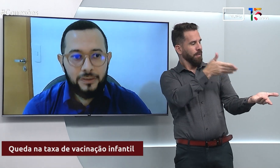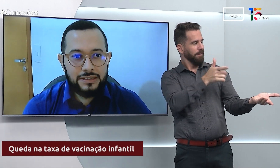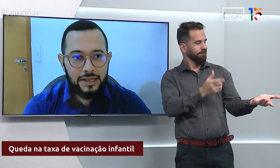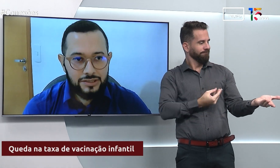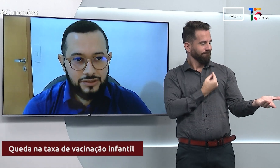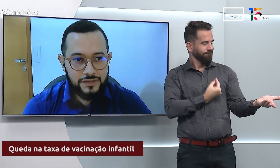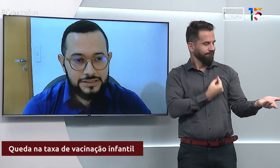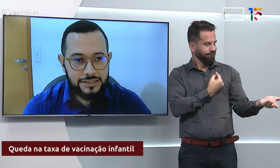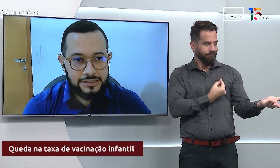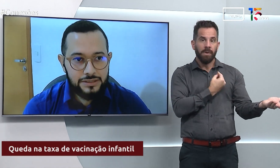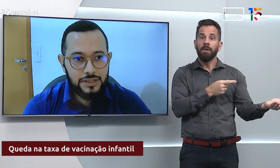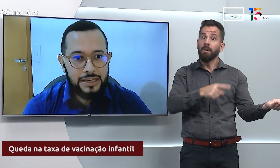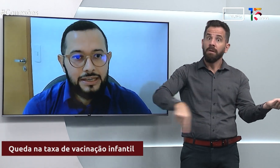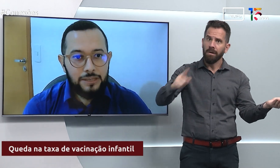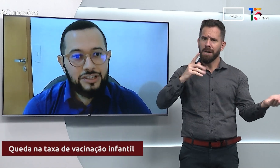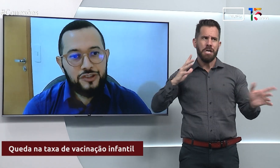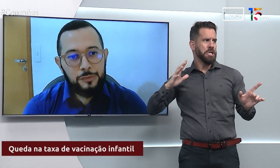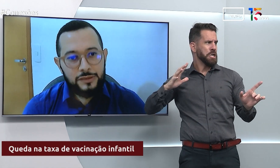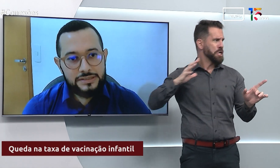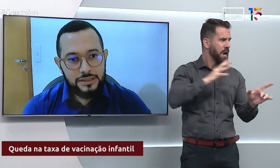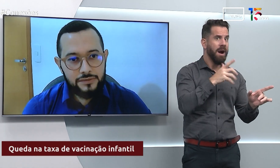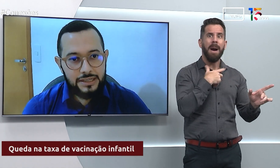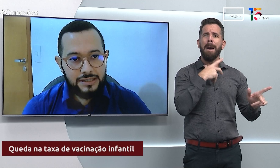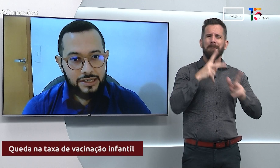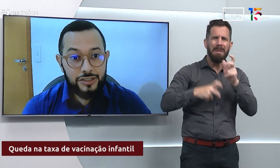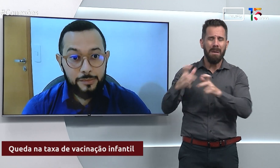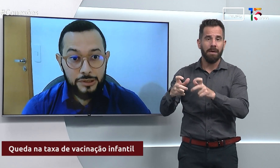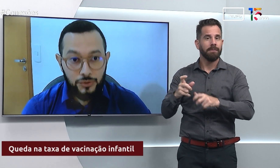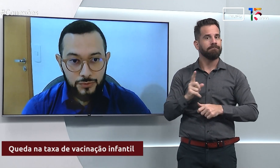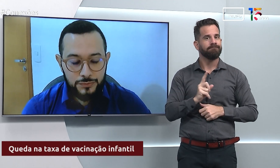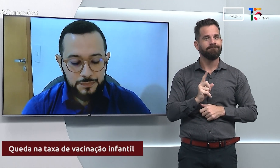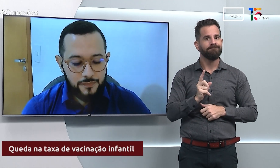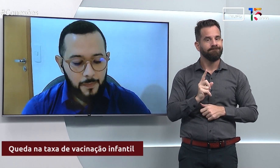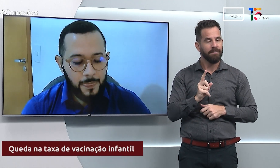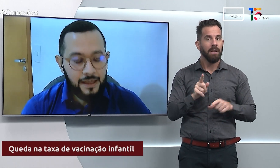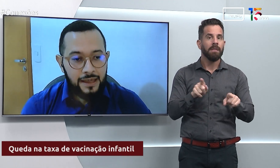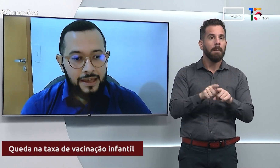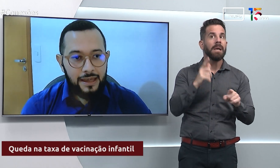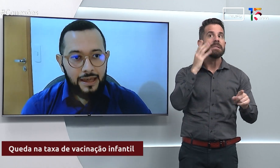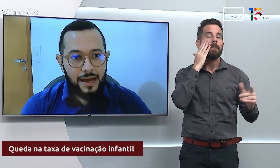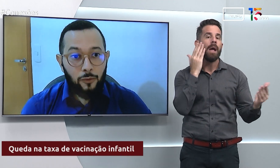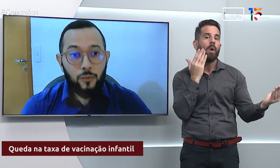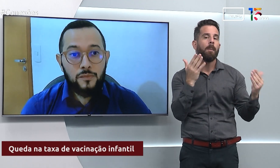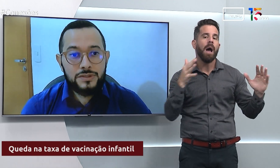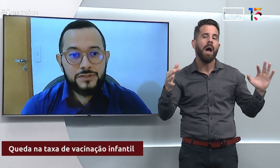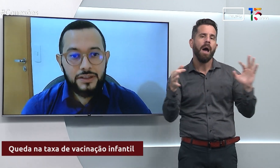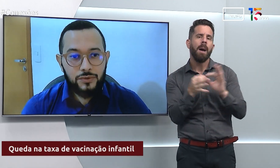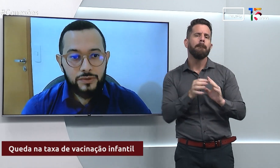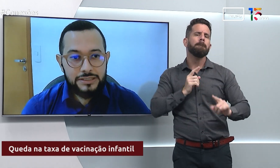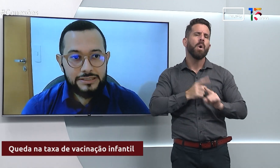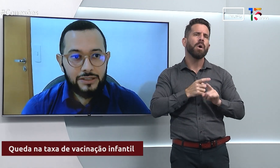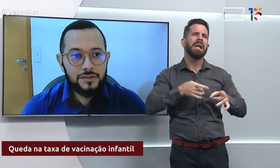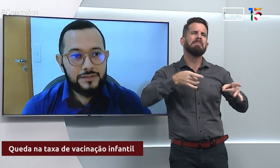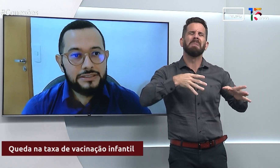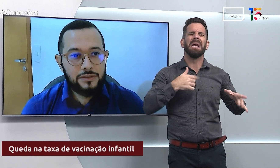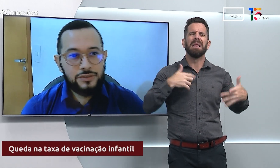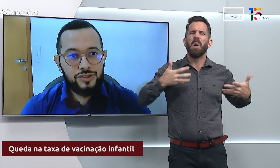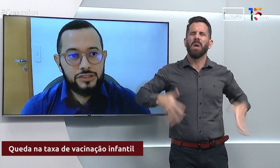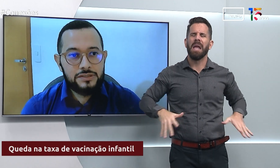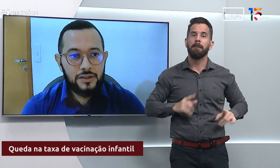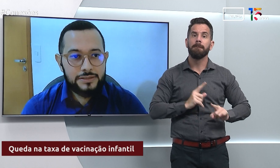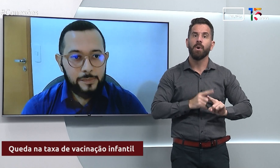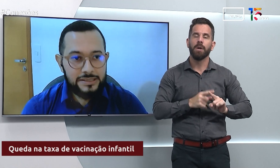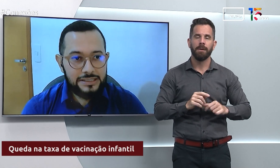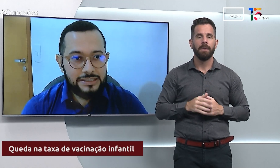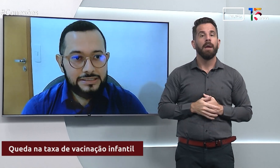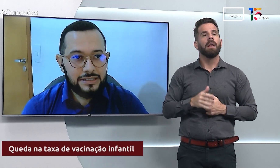uma alta taxa de vacinação e uma diminuição da taxa de abandono. Alguns fatores, inclusive, são